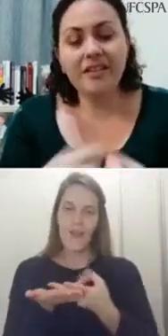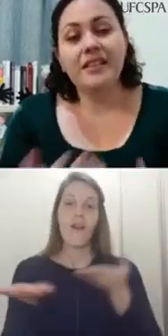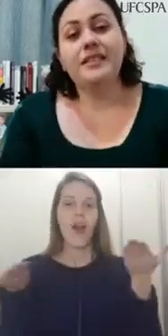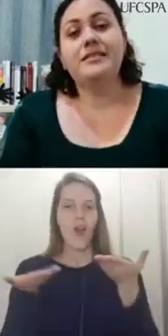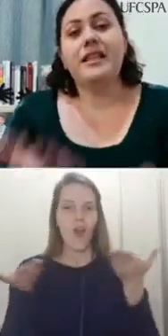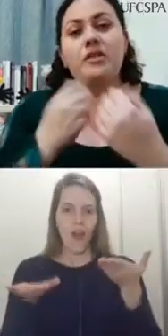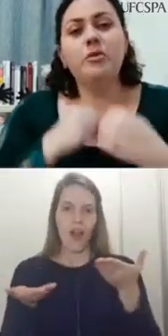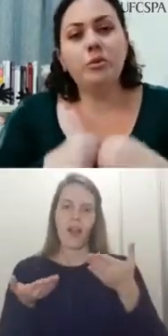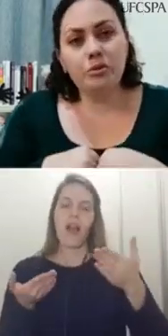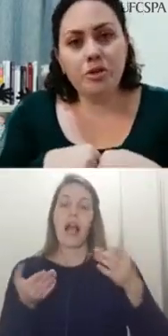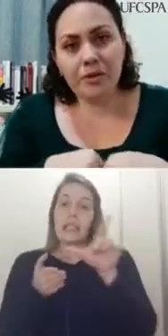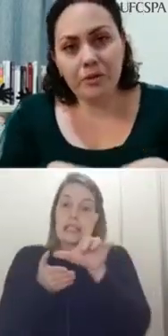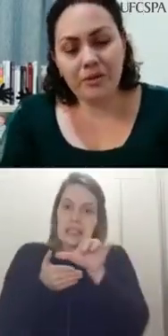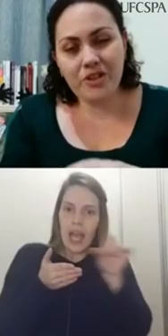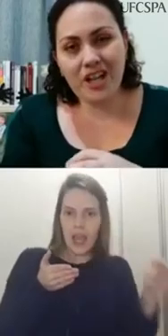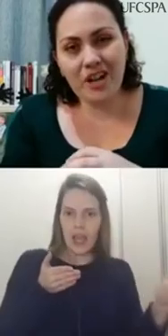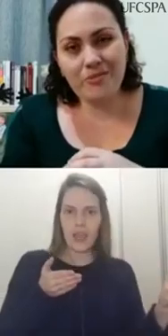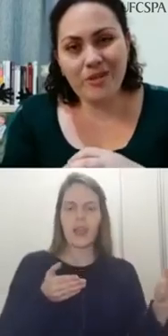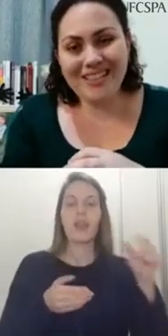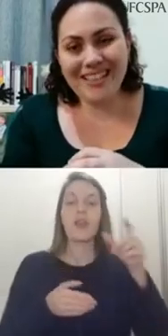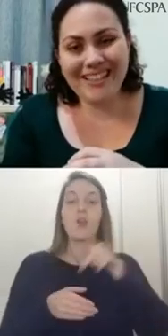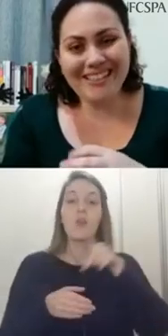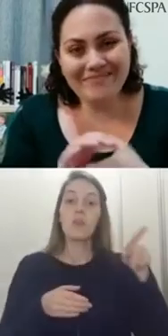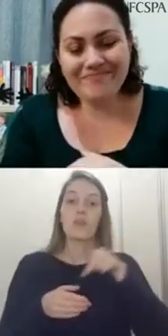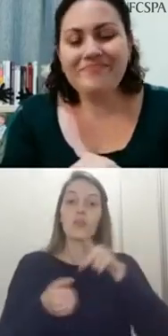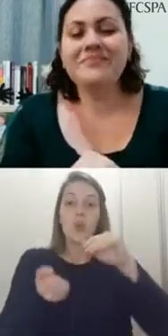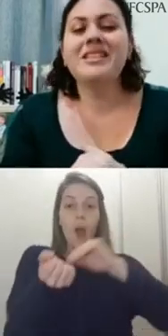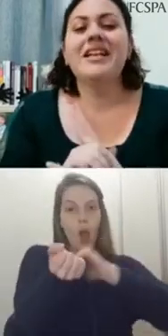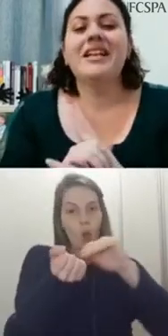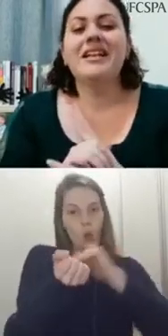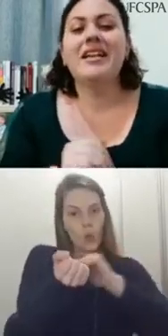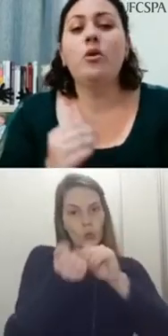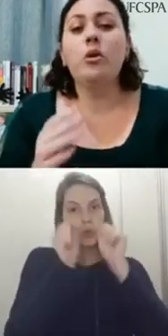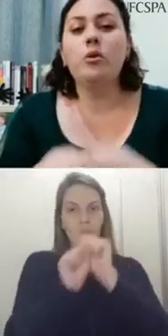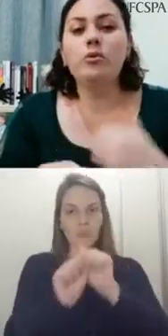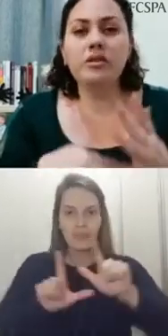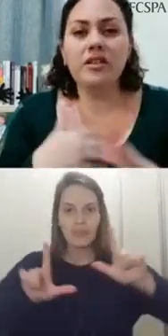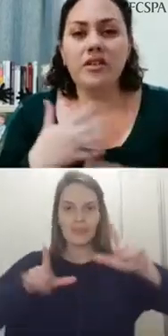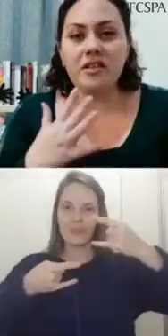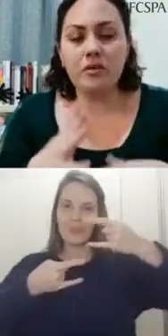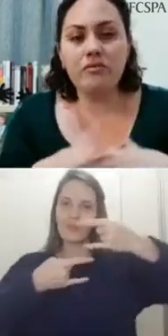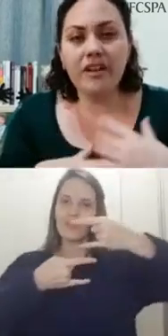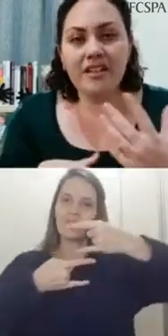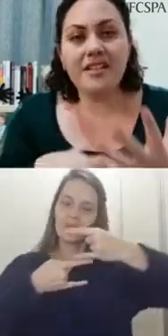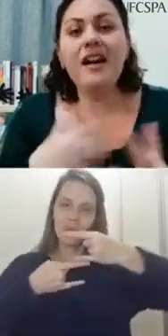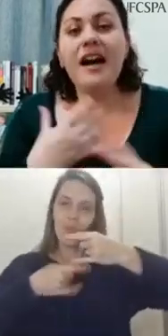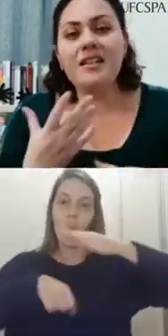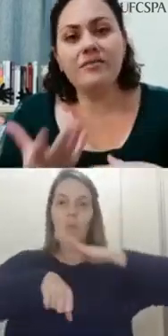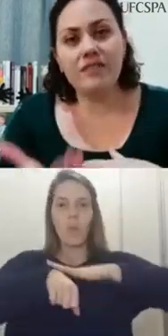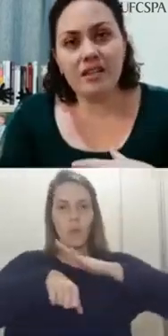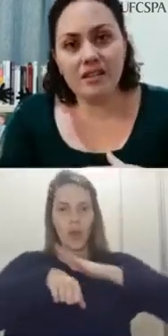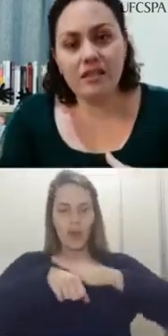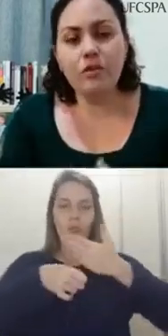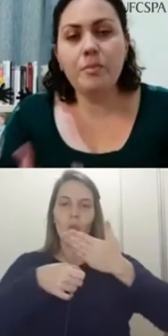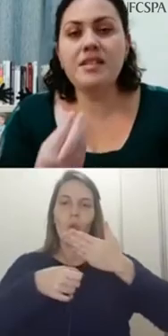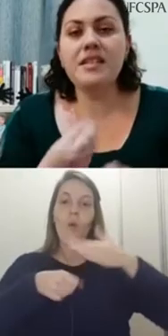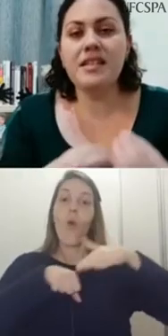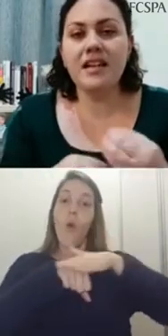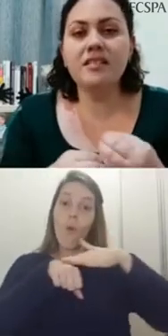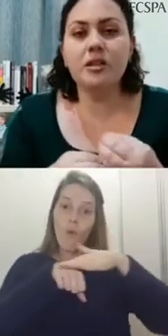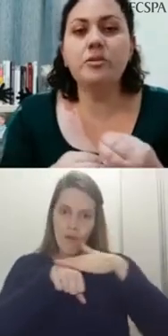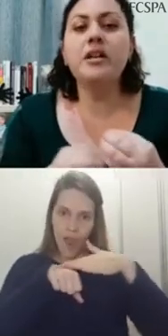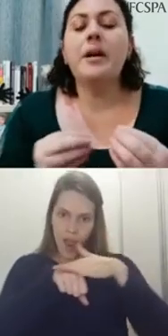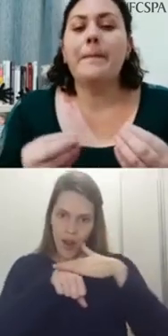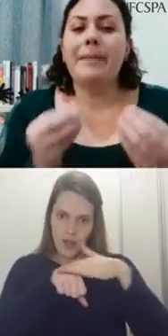dela, trago o Augusto para compartilhar comigo a tela, e ao longo da nossa conversa, às vezes eu vou